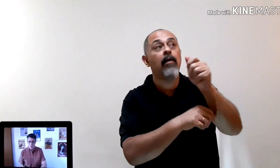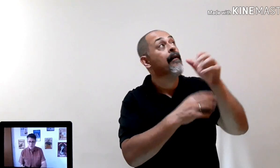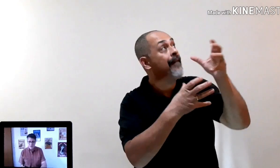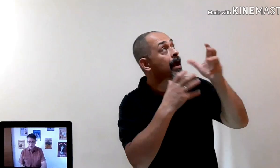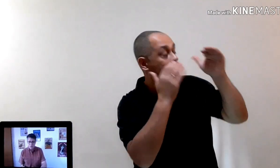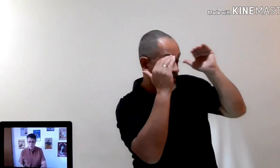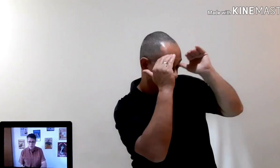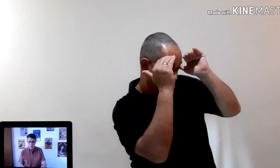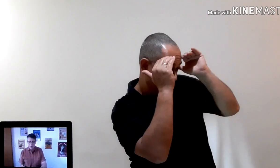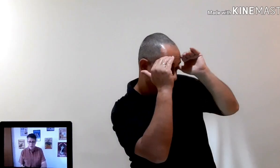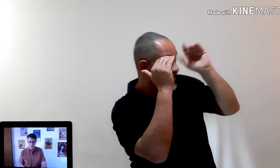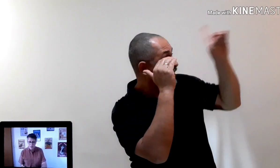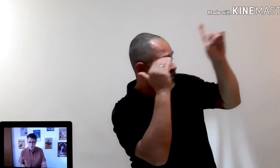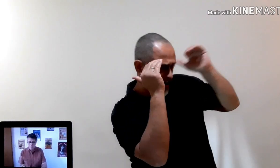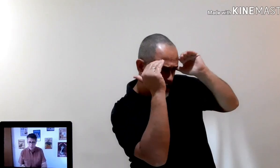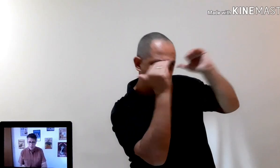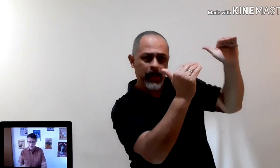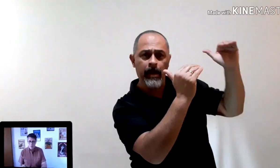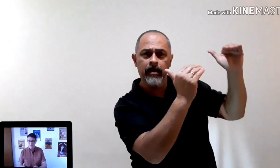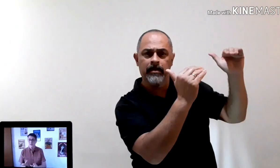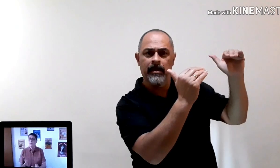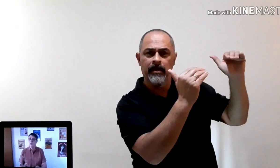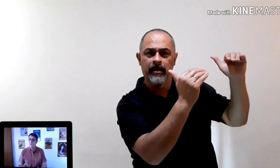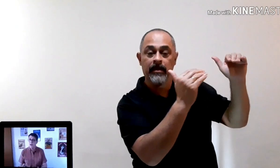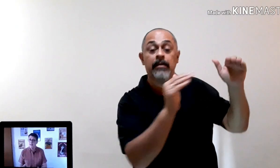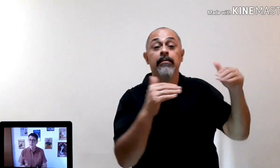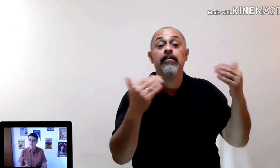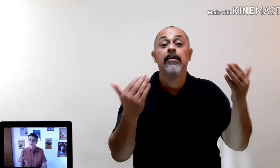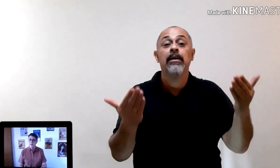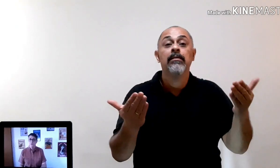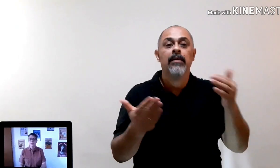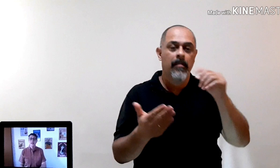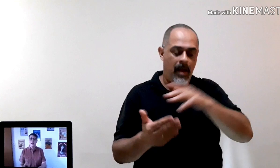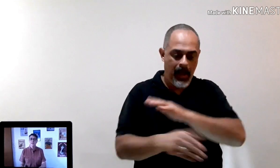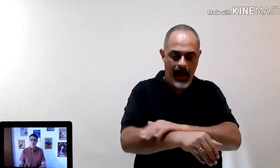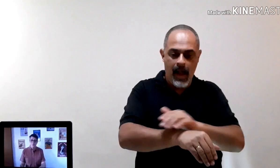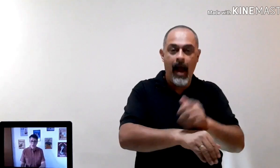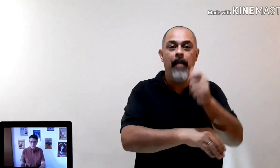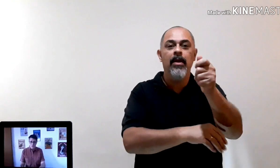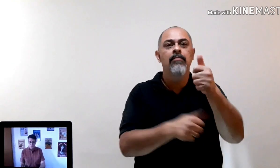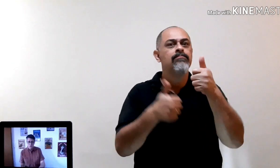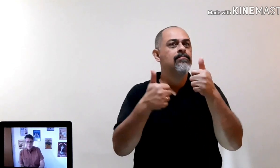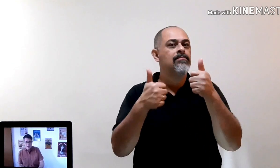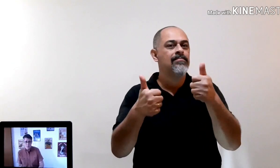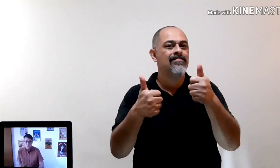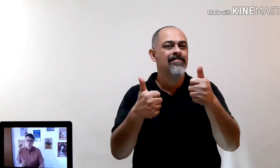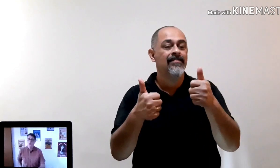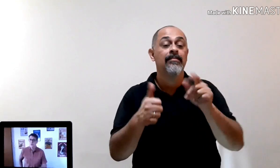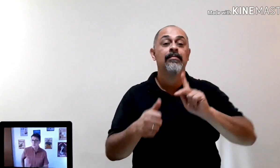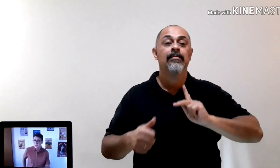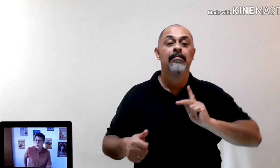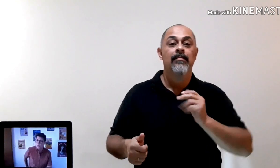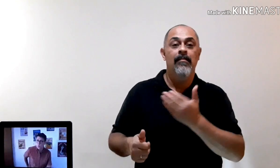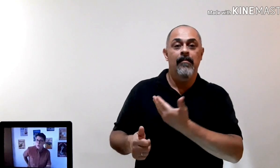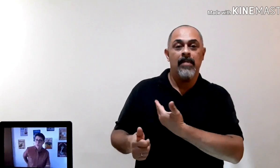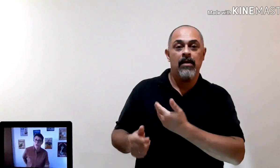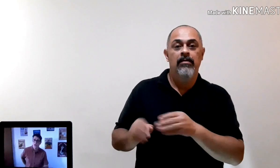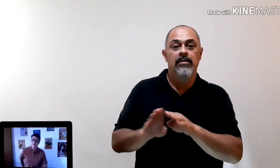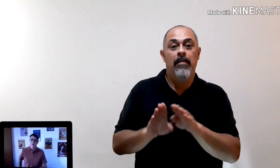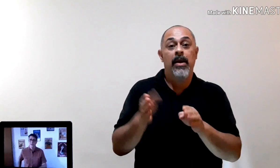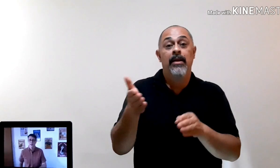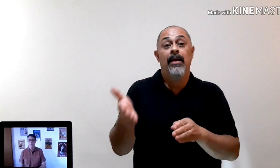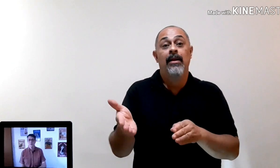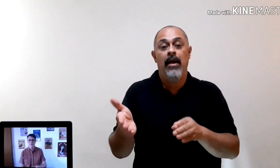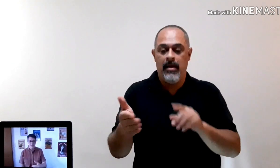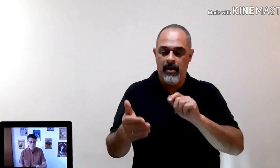de Abraão como sendo uma fé aprovada. Então na carta de Hebreus, capítulo 11, versículo